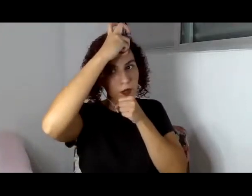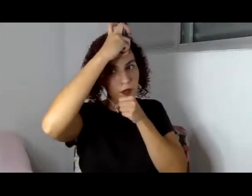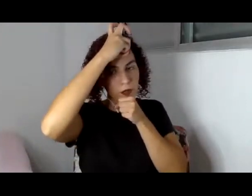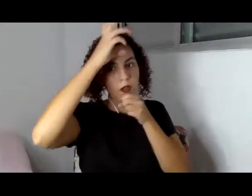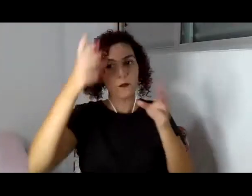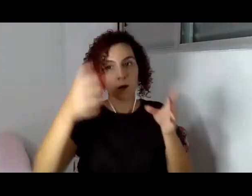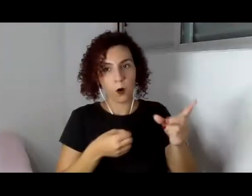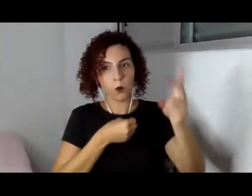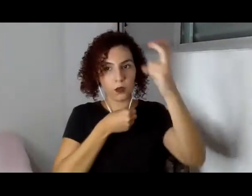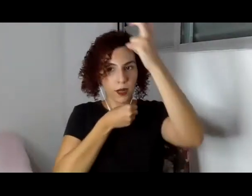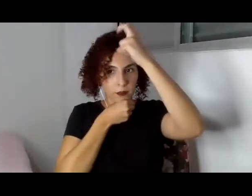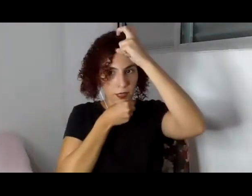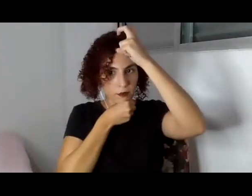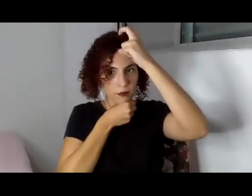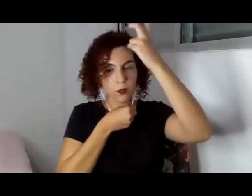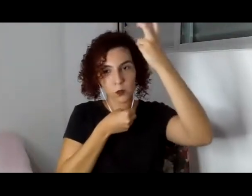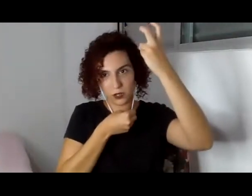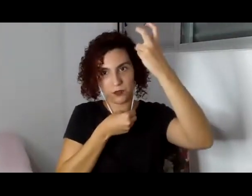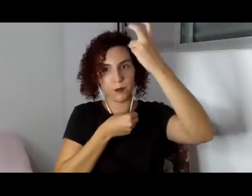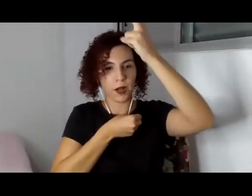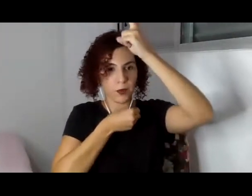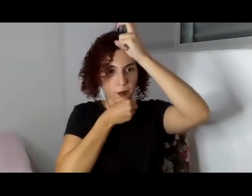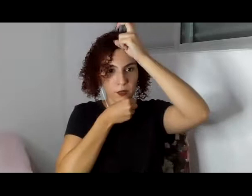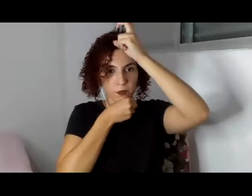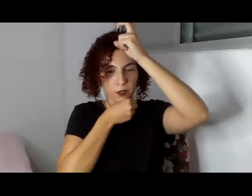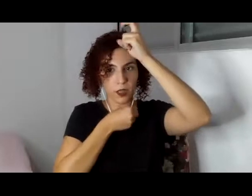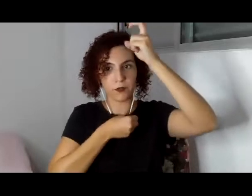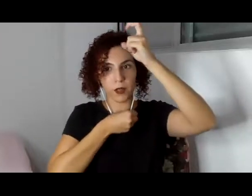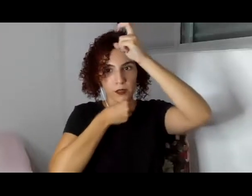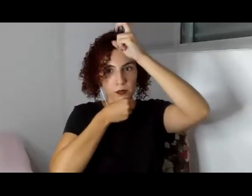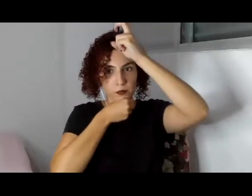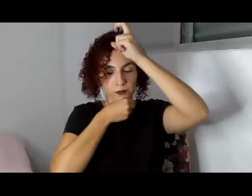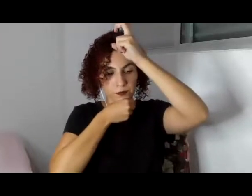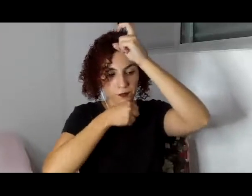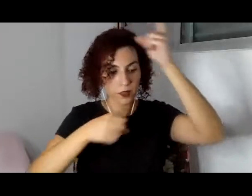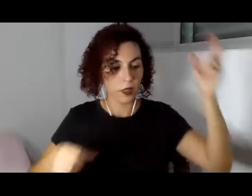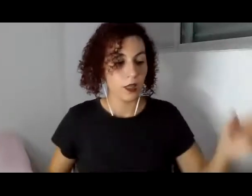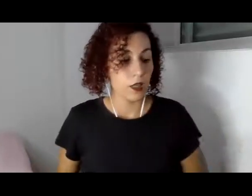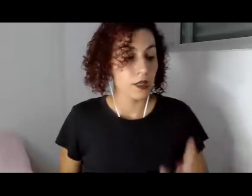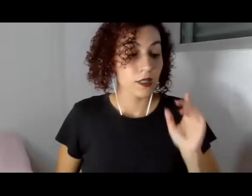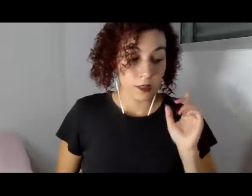Capricórnio. Ou o contrário, tá? Inclusive, para mim é mais confortável essa.